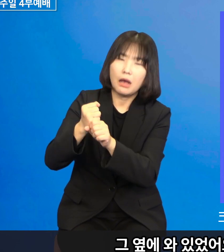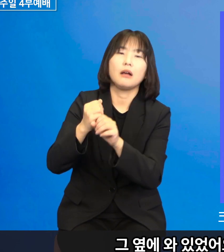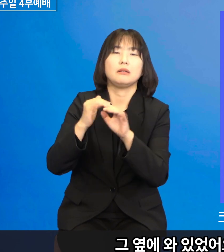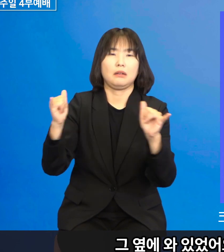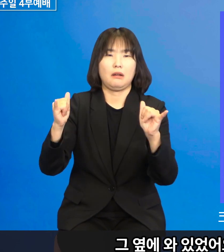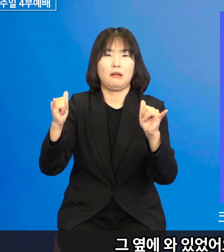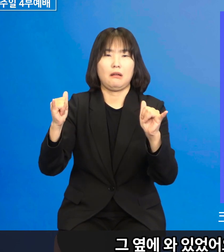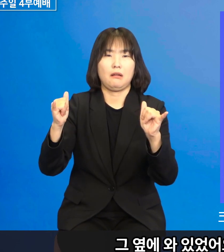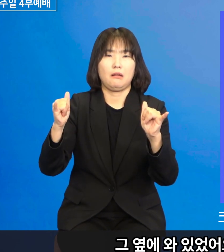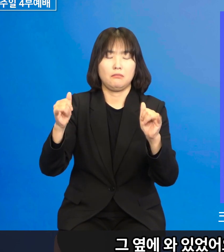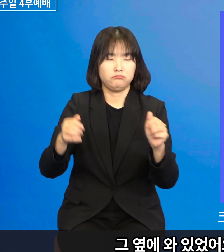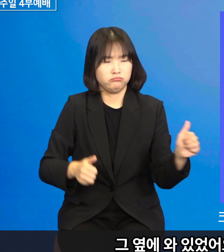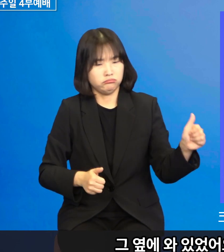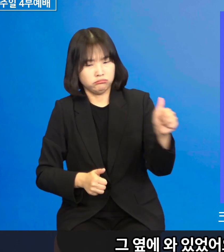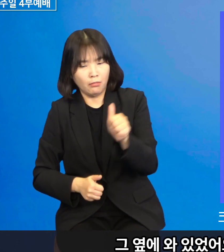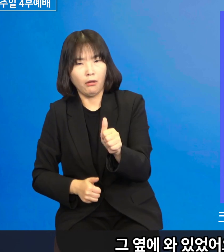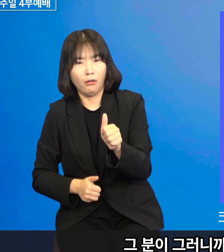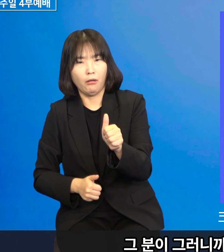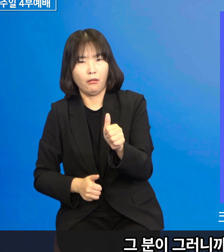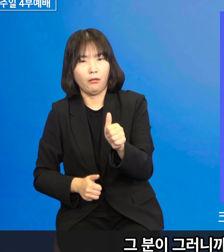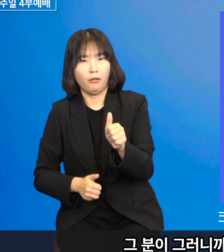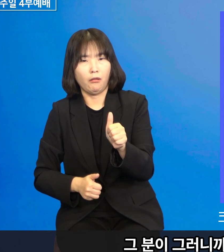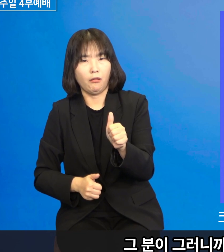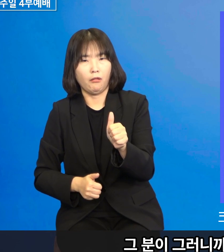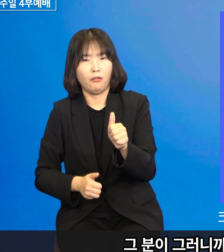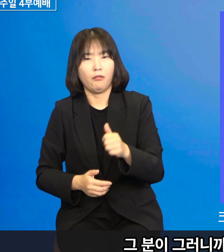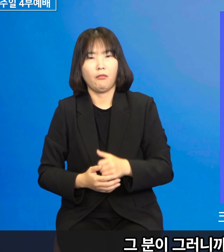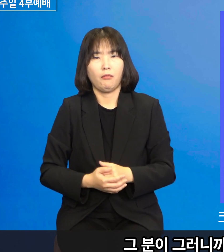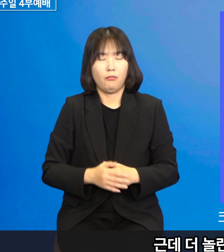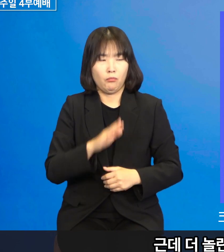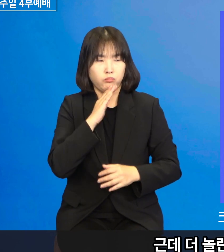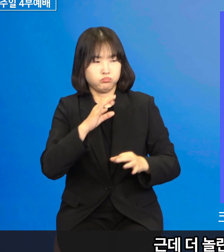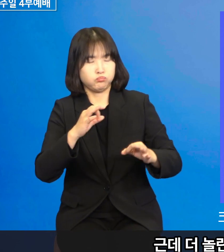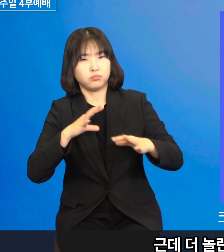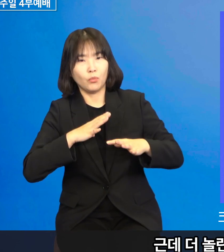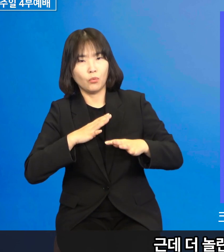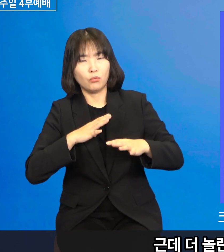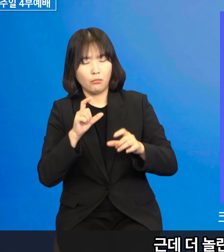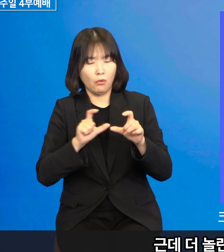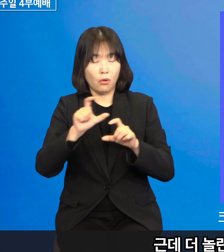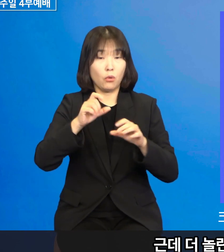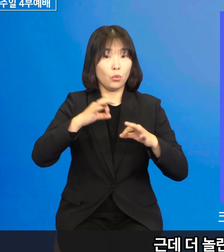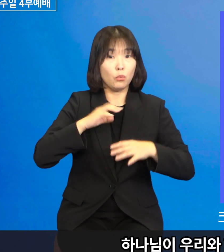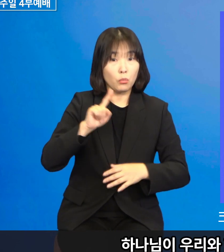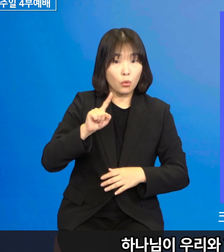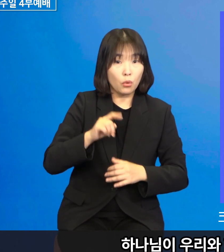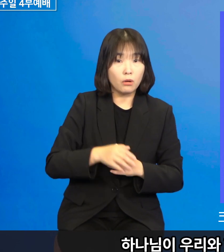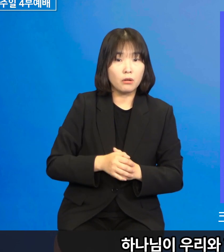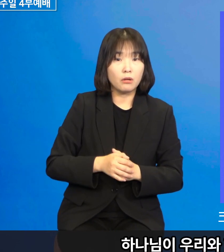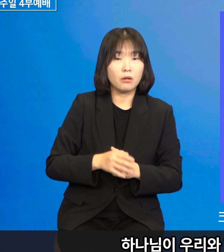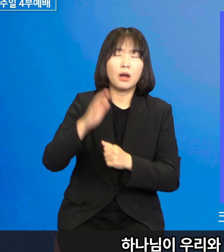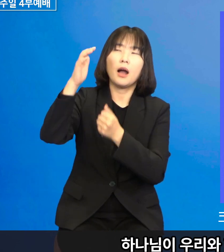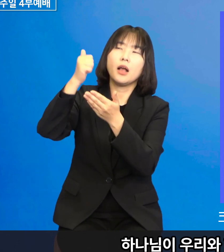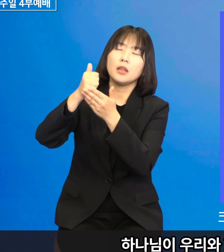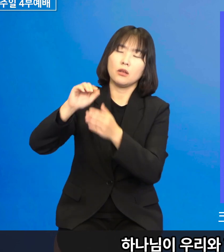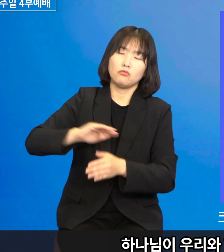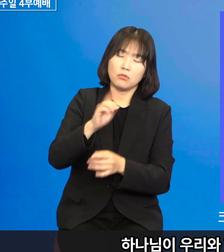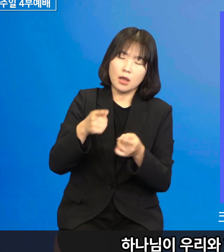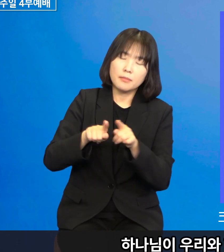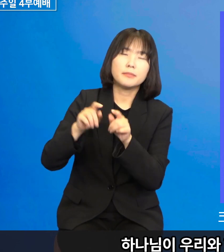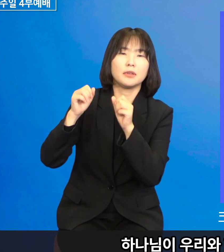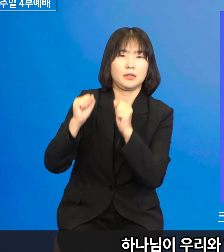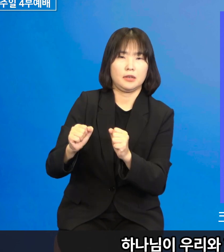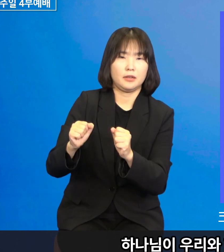그 옆에 와 있었어요. 자기에게 찾아왔어 그분이. 그 얼마나 놀랐겠어요. 근데 더 놀란 건 뭐라고요? 하나님이 우리와 함께